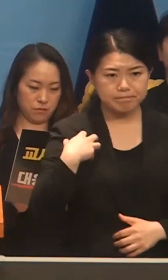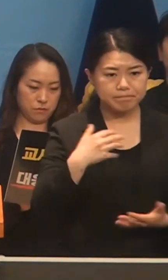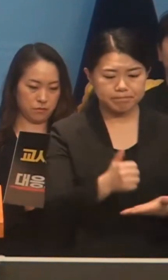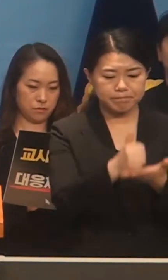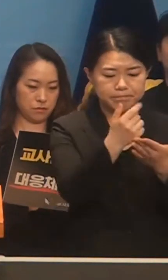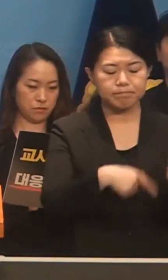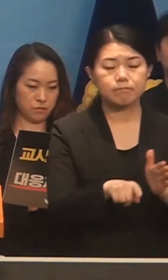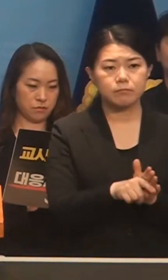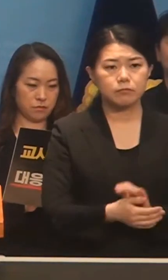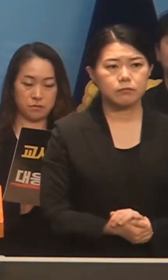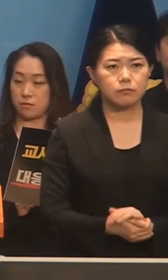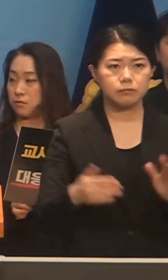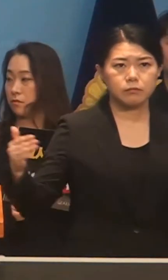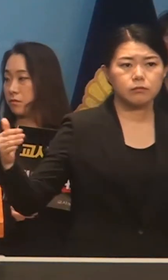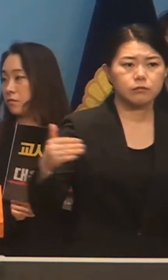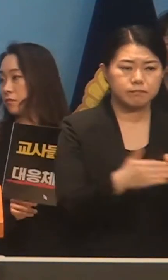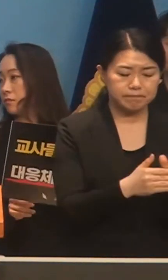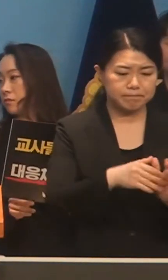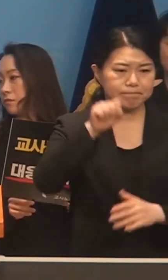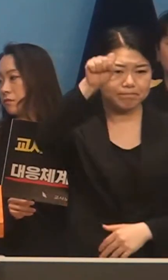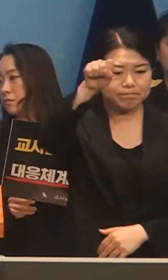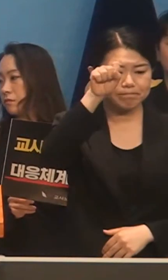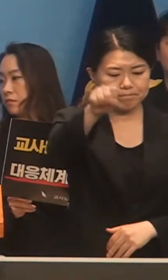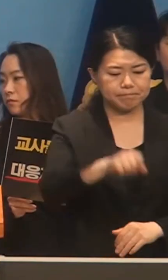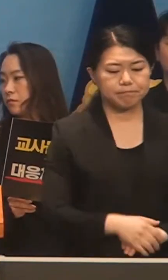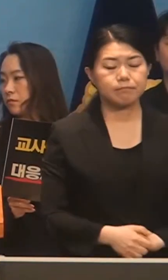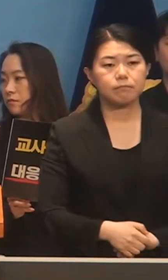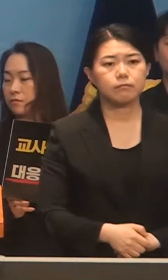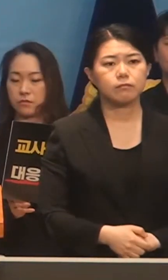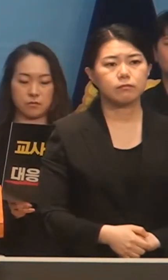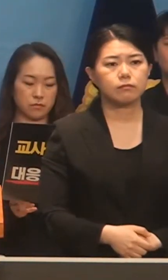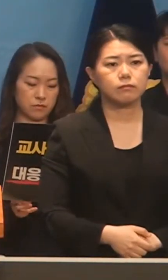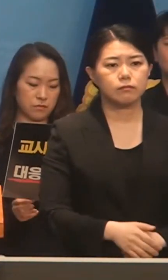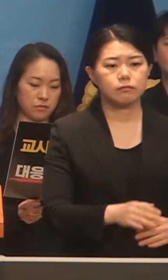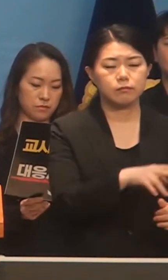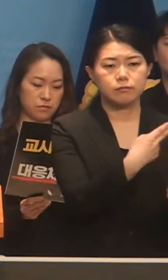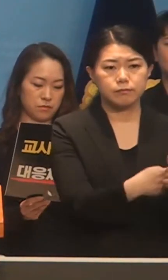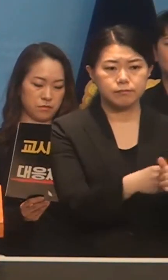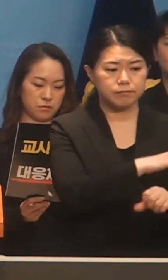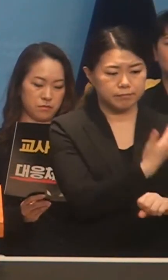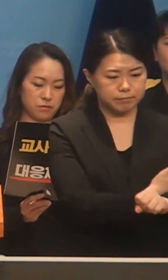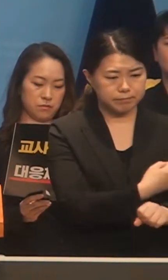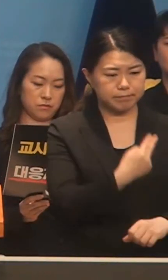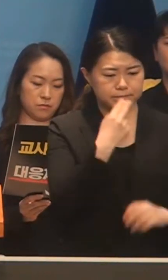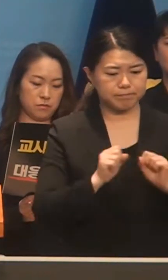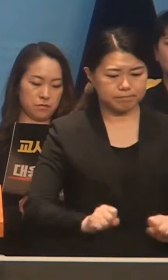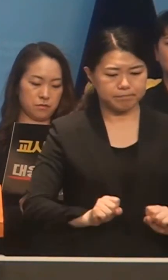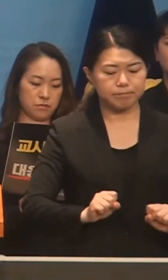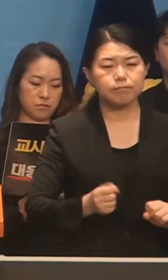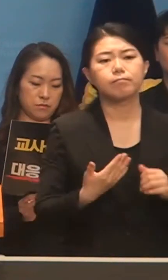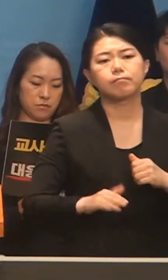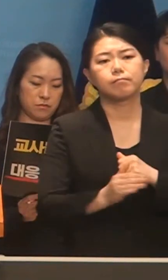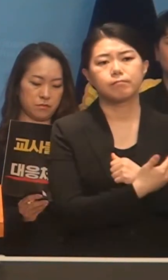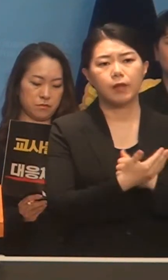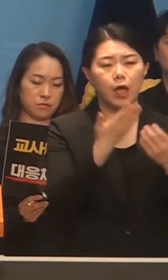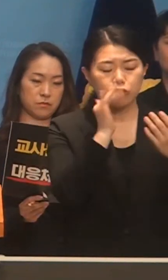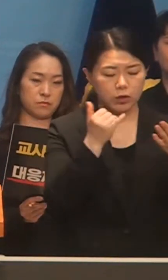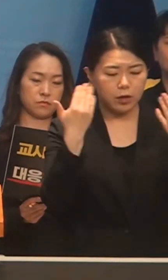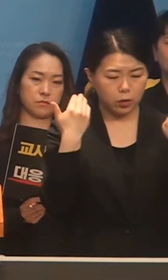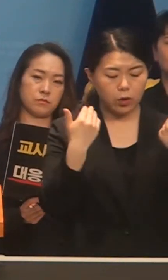학교를 만들기 위해 끝까지 싸울 것입니다. 교사의 권리와 생명이 지켜지는 학교,